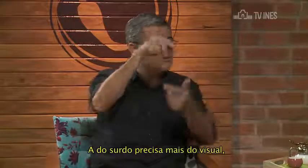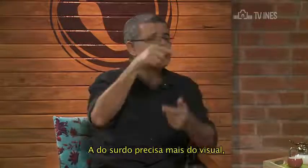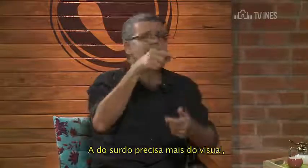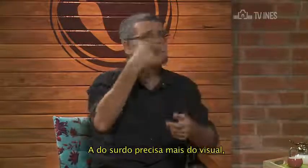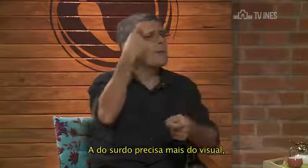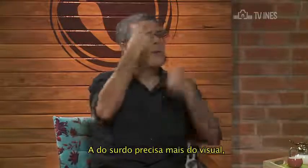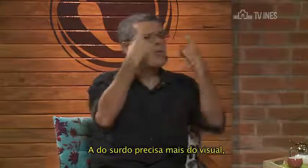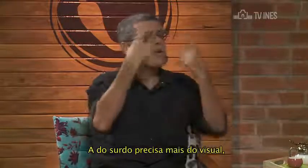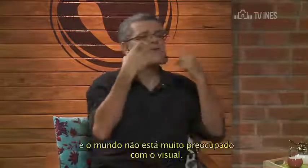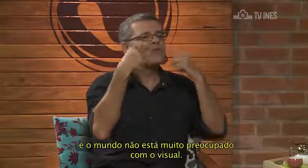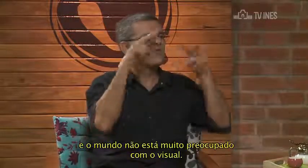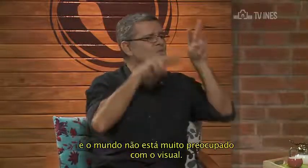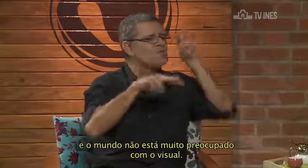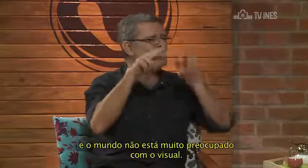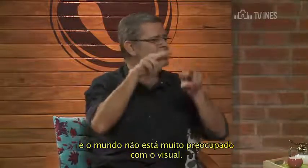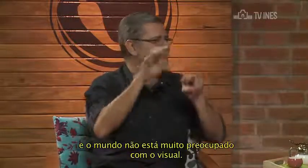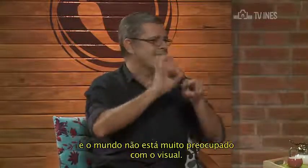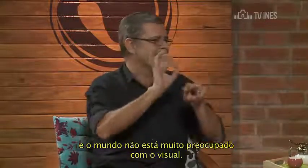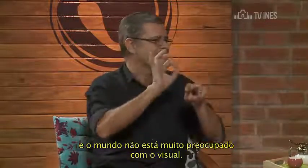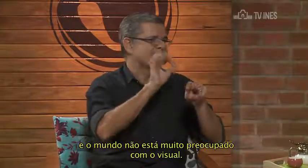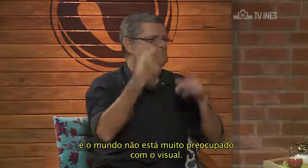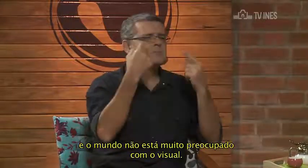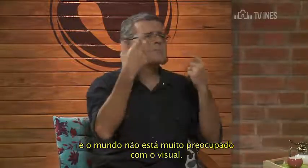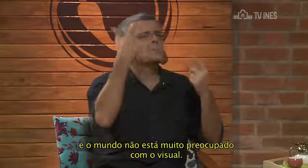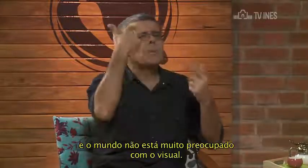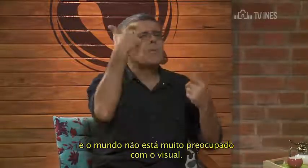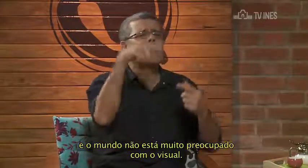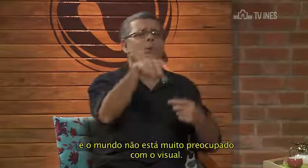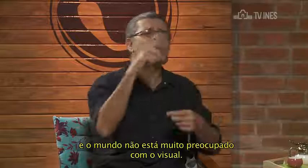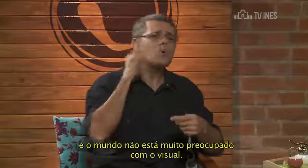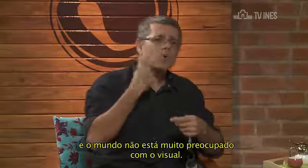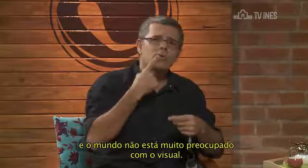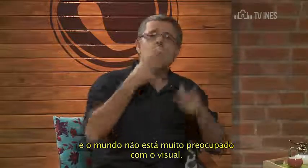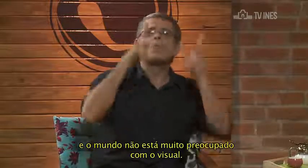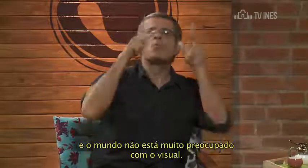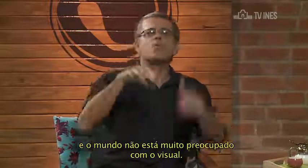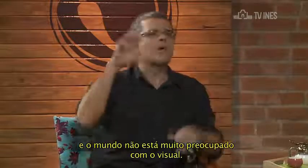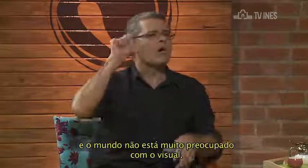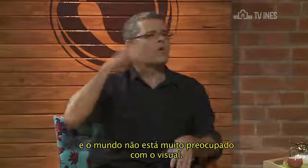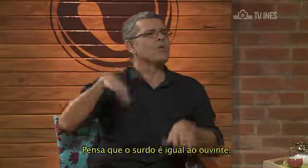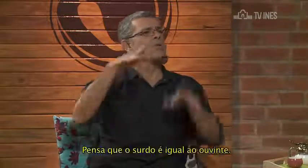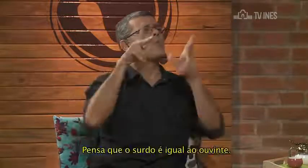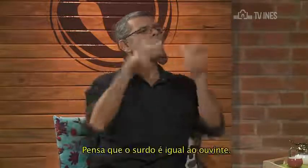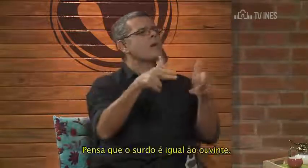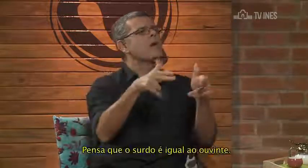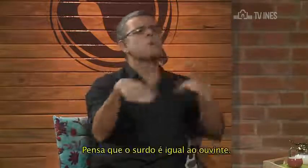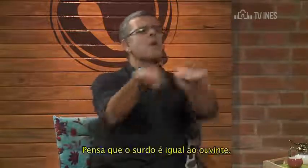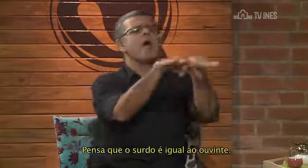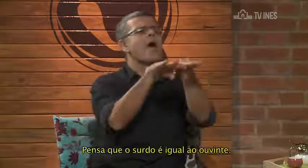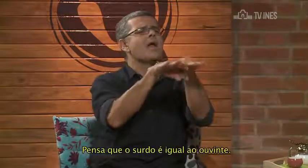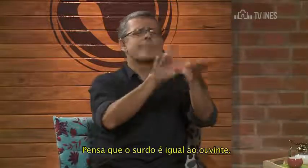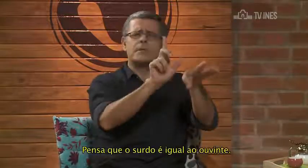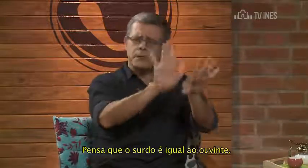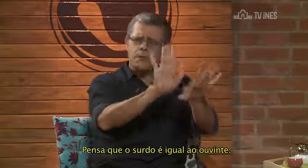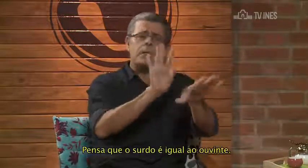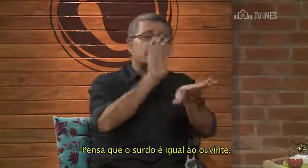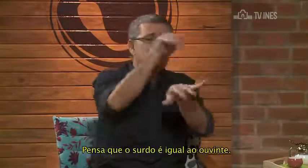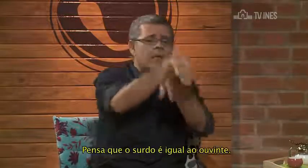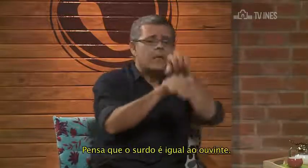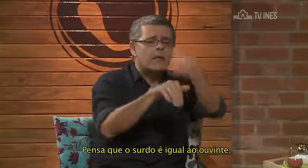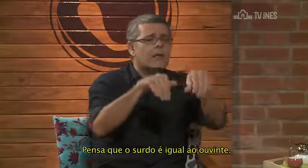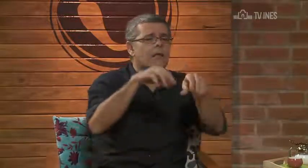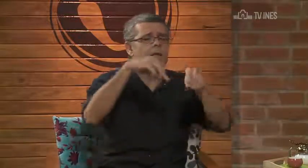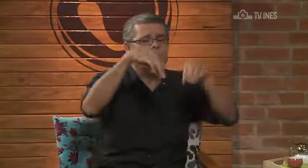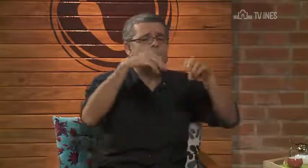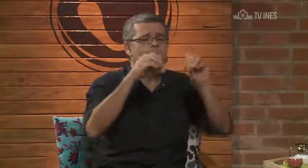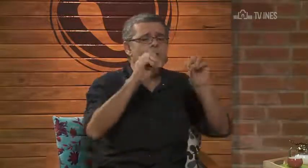precisa mais do visual e o mundo não está muito preocupado com o visual. Pensa que o surdo é igual ao